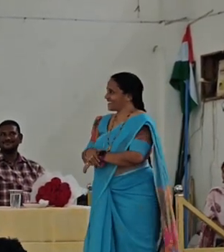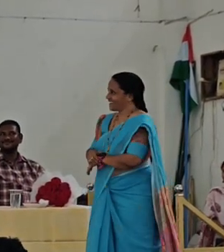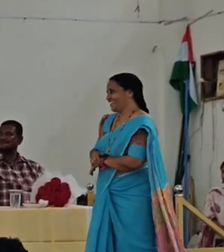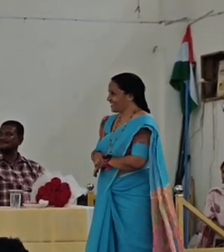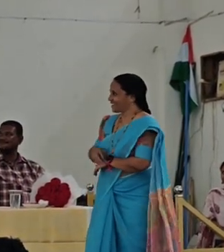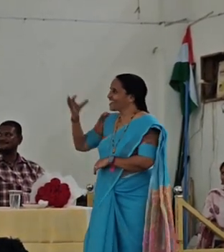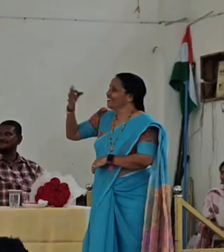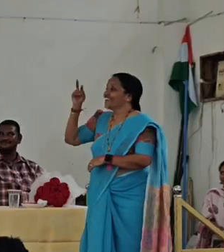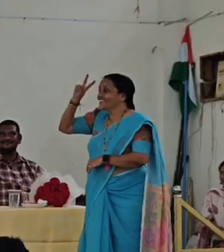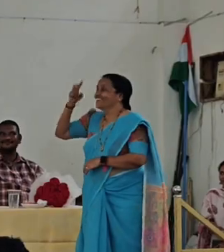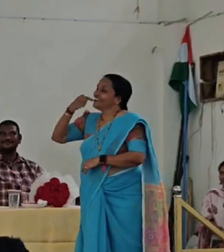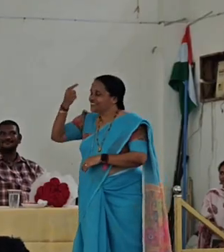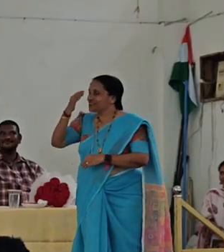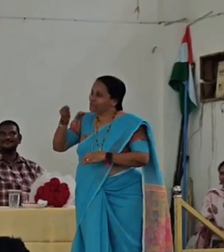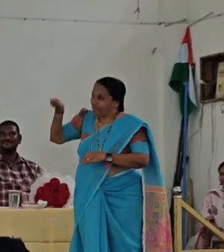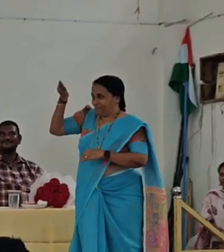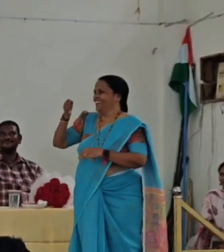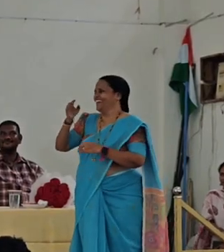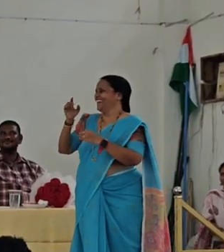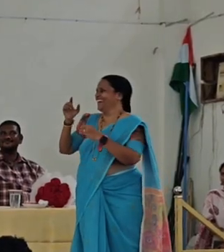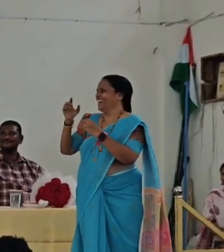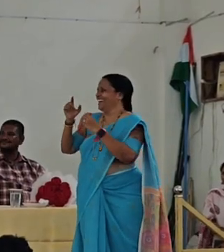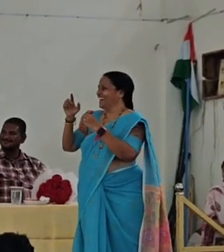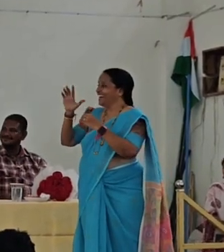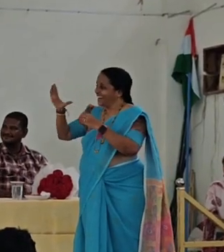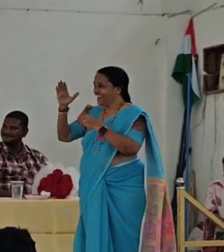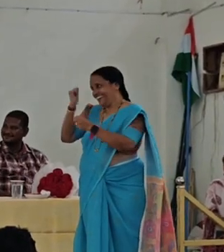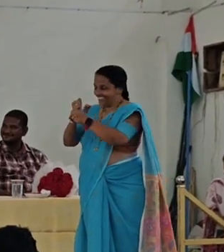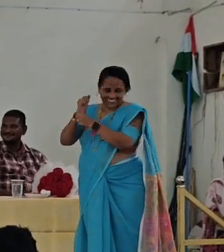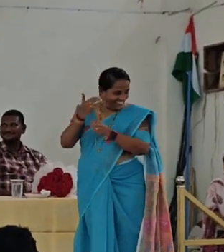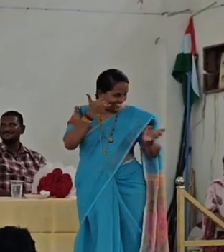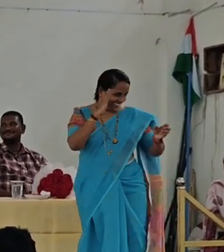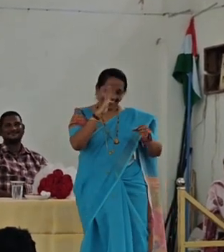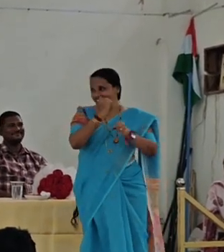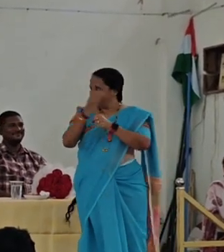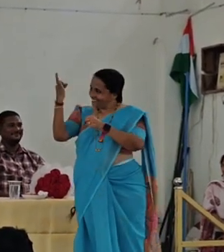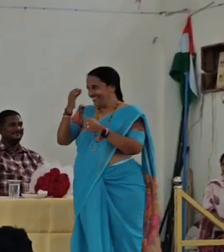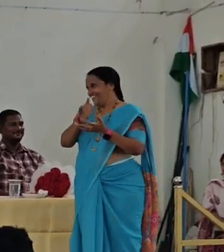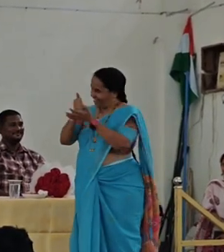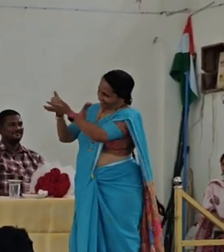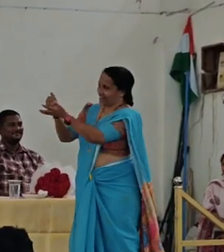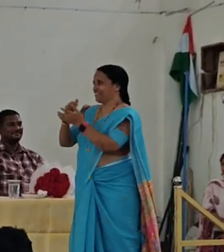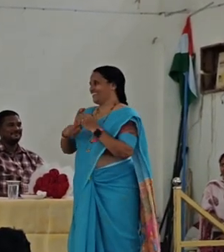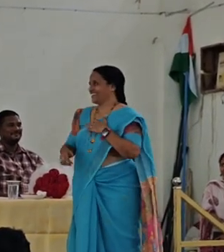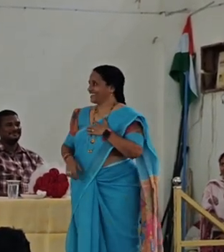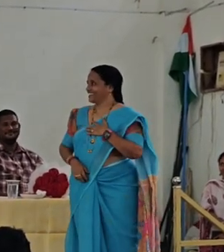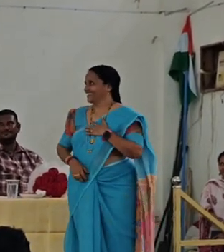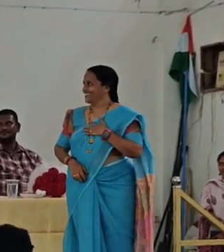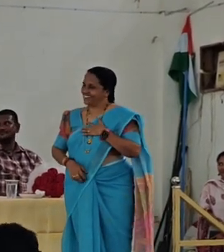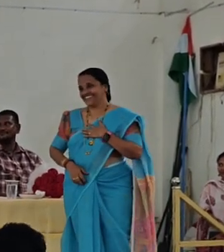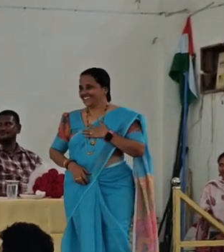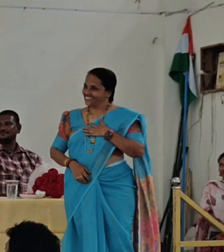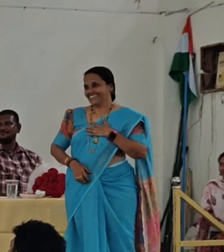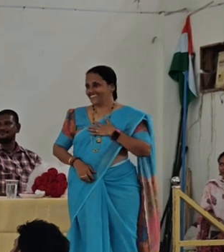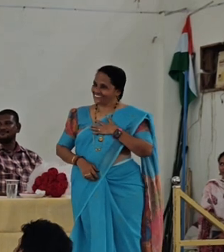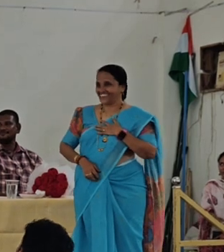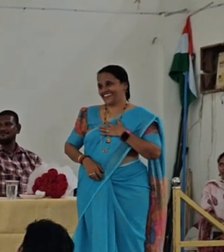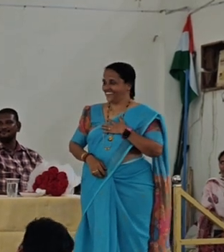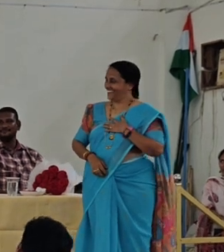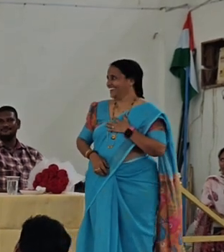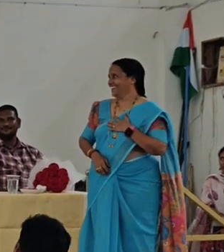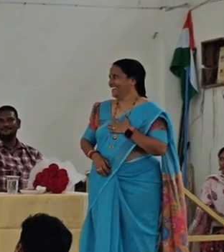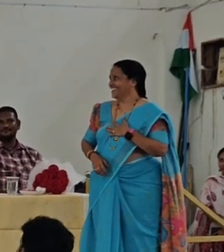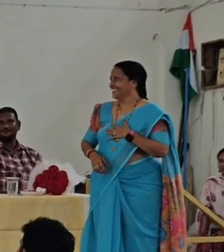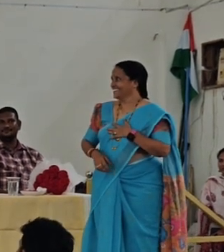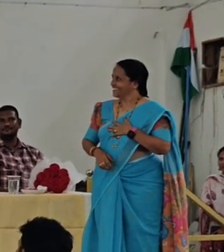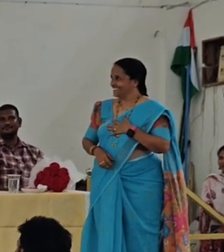ప్రొక్యూర్ చేసేసి తప్పనిసరిగా 5G ఫోన్సే ప్రొక్యూర్ చేస్తాము. మాకు APPS ద్వారా మనం ప్రొక్యూర్ చేస్తున్నాము. ఈ